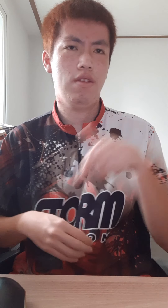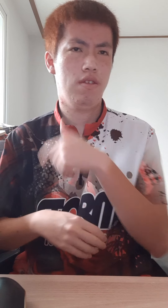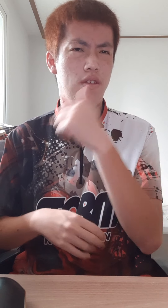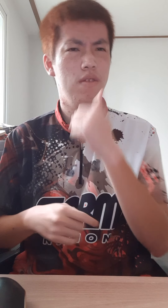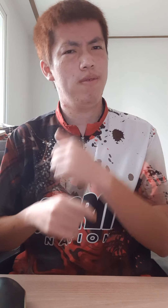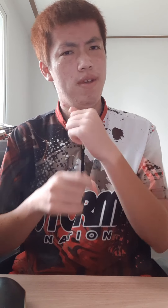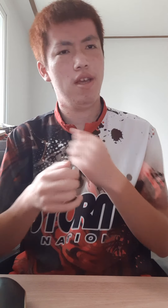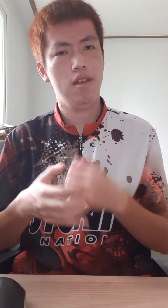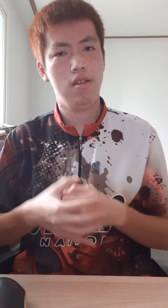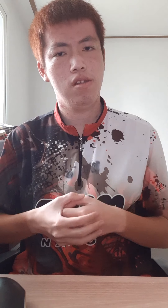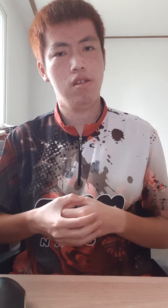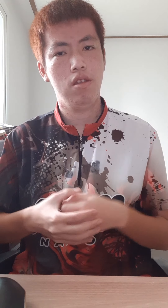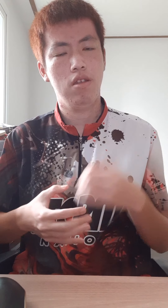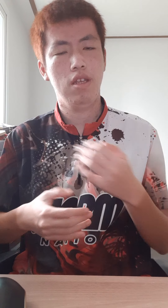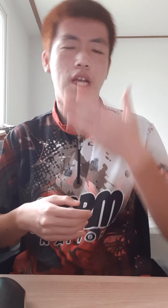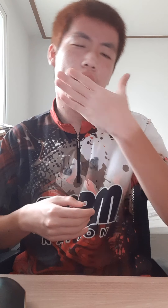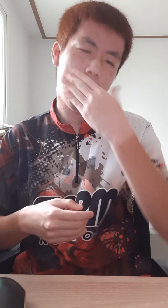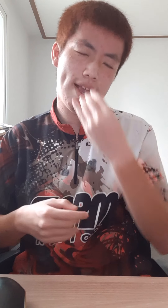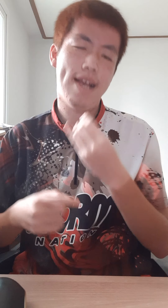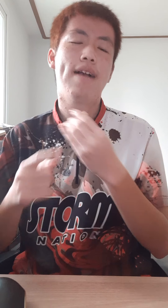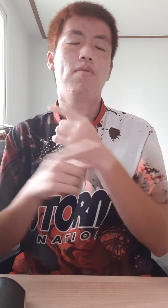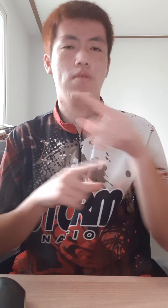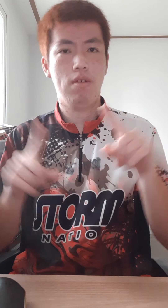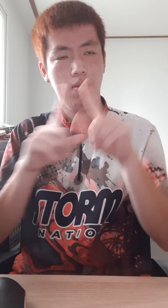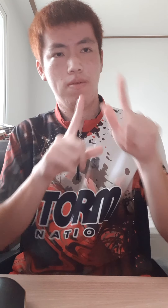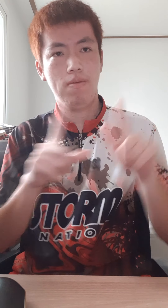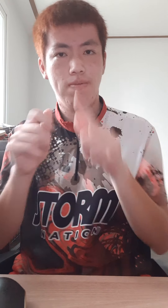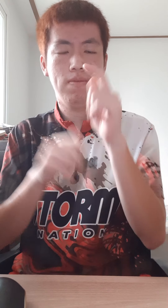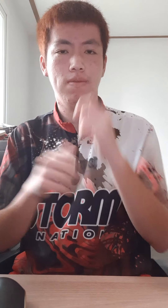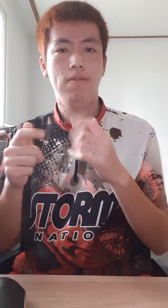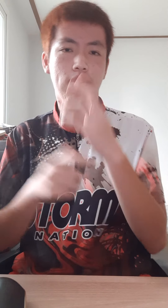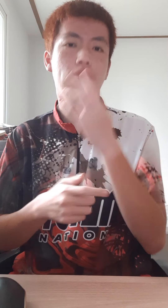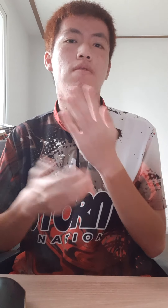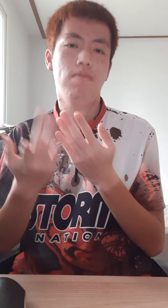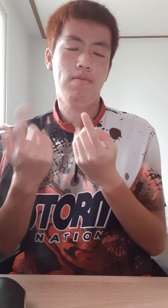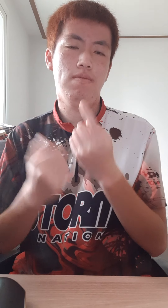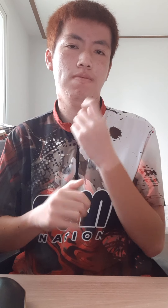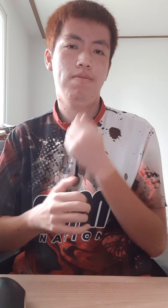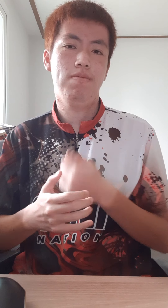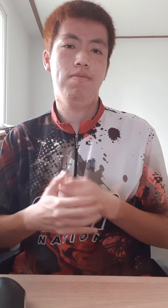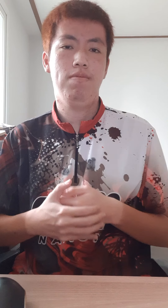마련해 모두가 행복하게 모부 성권의 권리를 누릴 수 있도록 해야 한다고 강조했습니다.